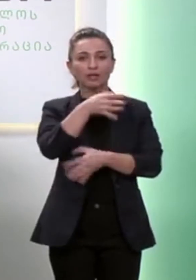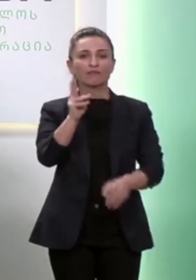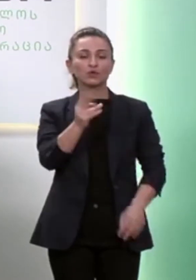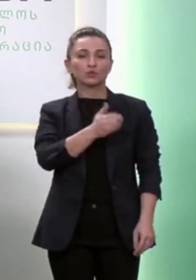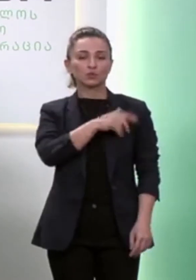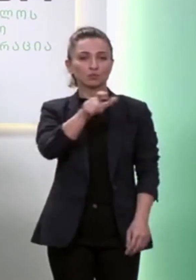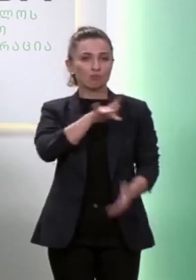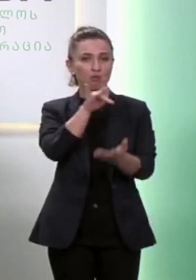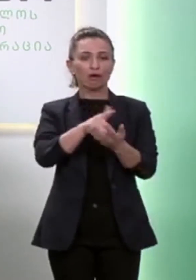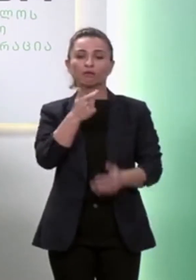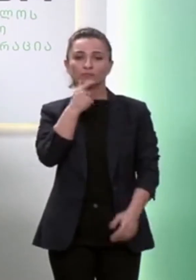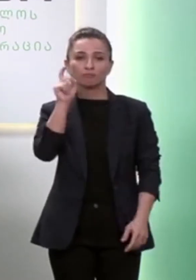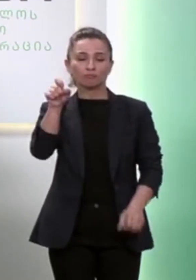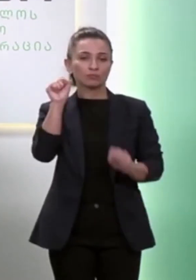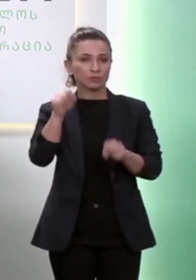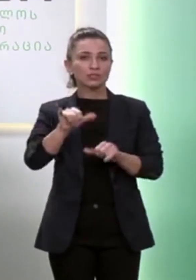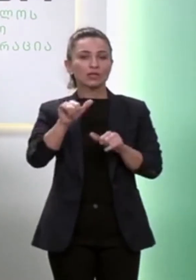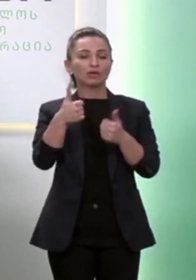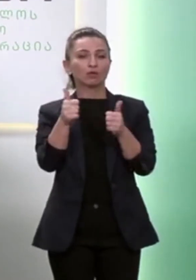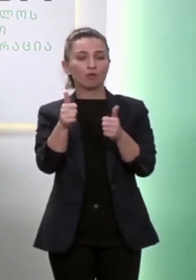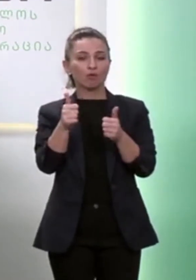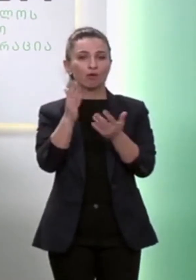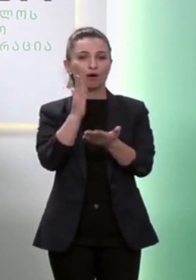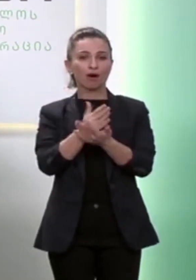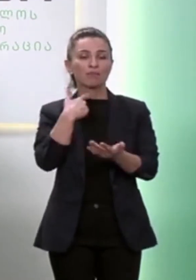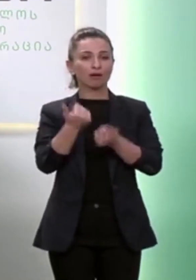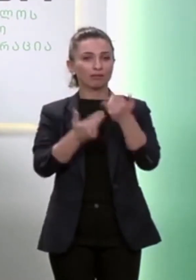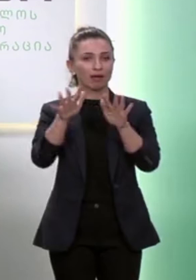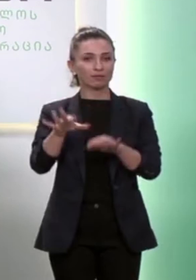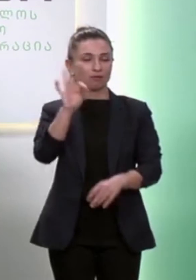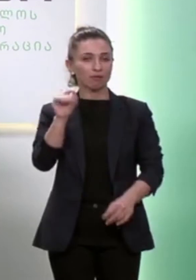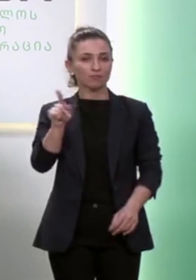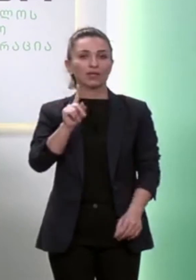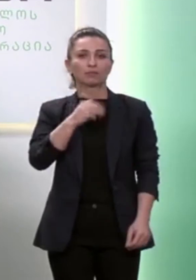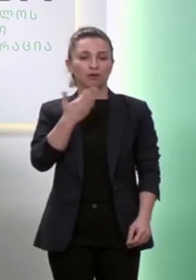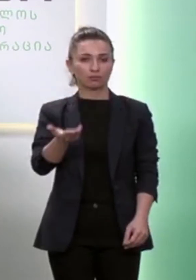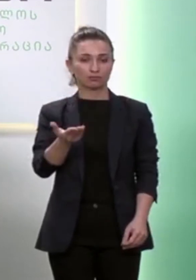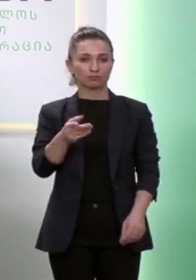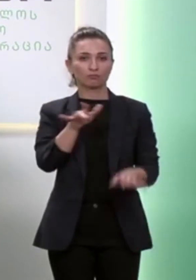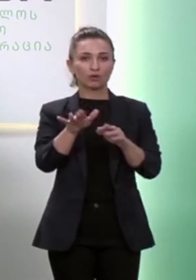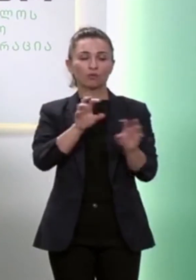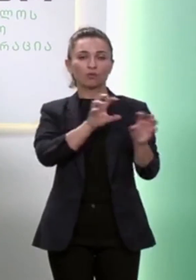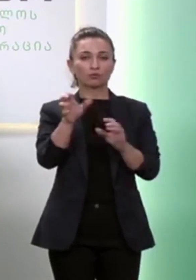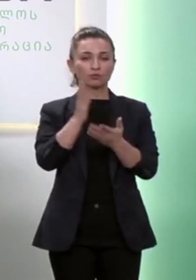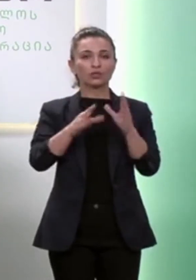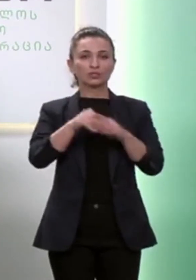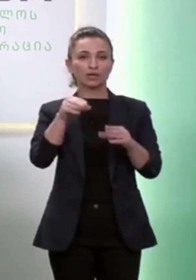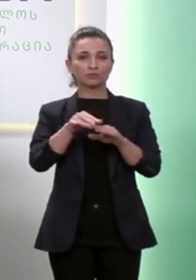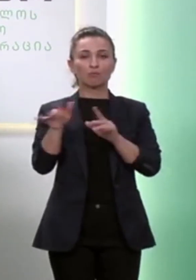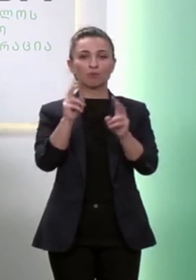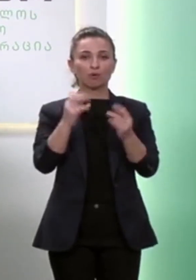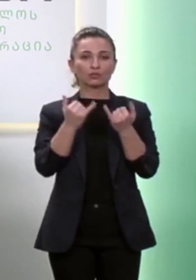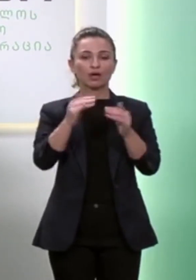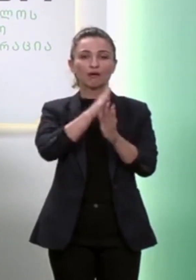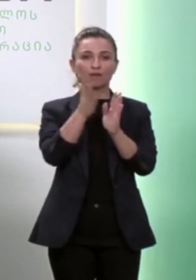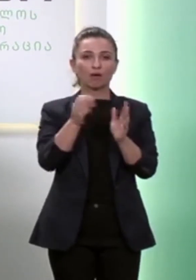მსურველი მოქალაქისთვის, რომ ნახონ სად როგორ იქნა ხმები დათვლილი. რა თქმა უნდა, აღნიშნული პროცესი უზრუნველყოფს საარჩევნო პროცესის